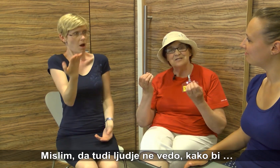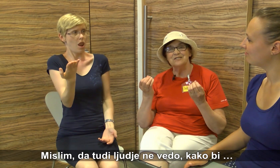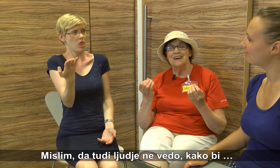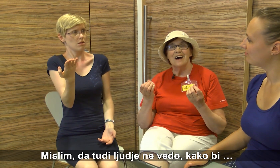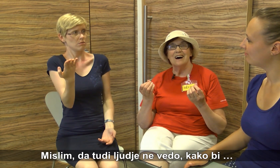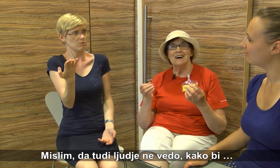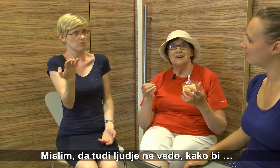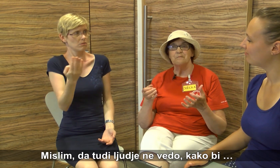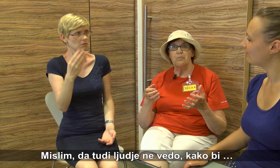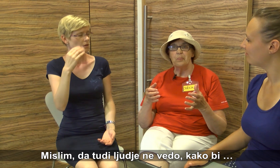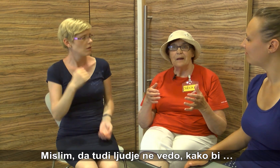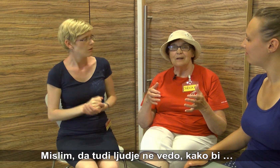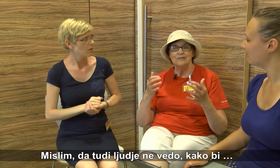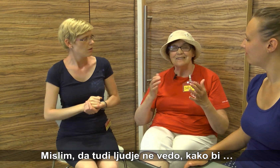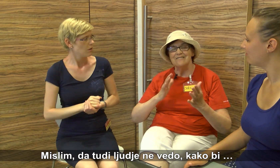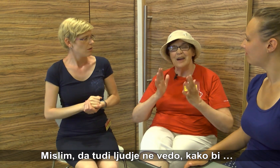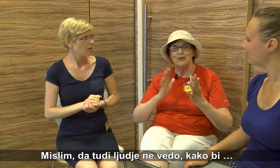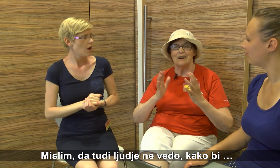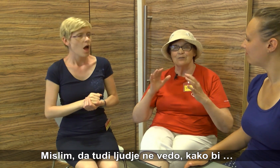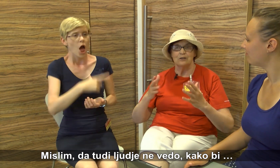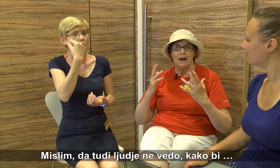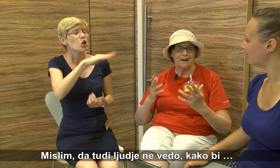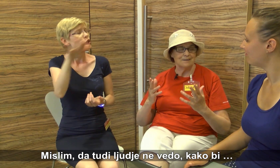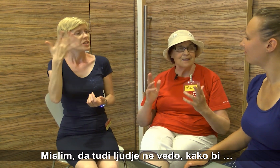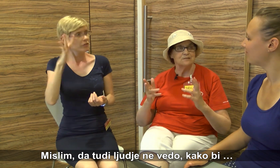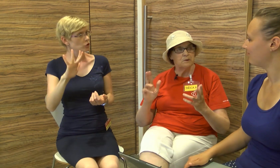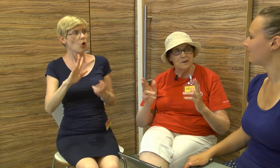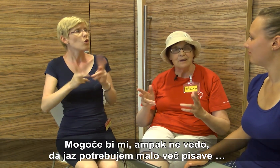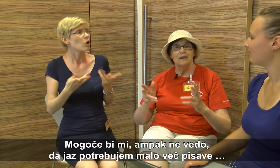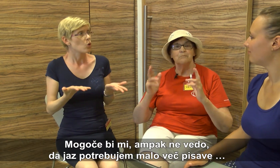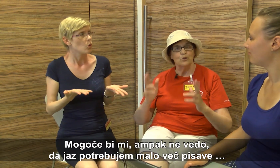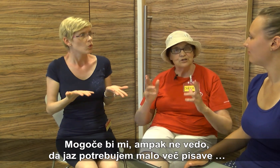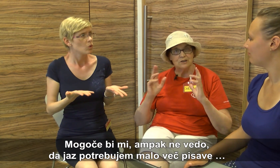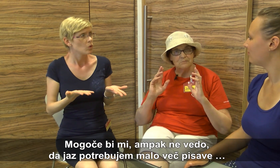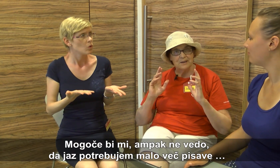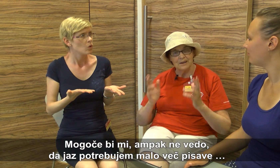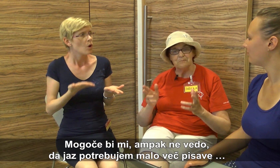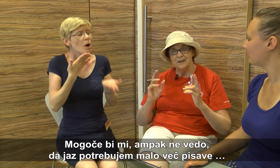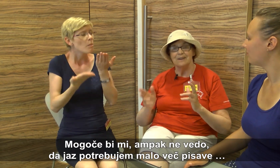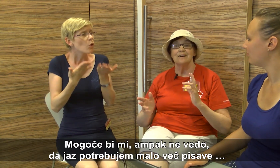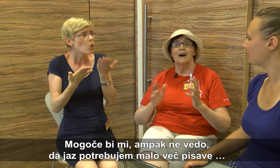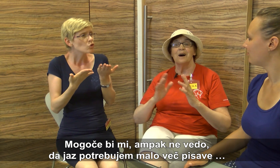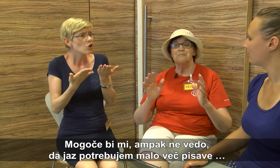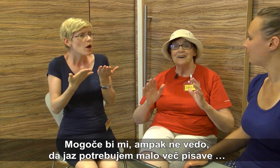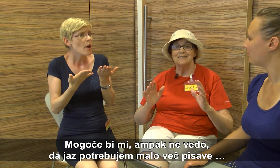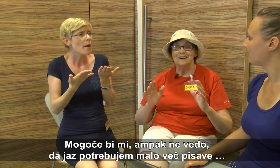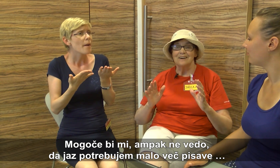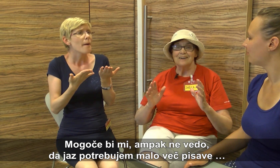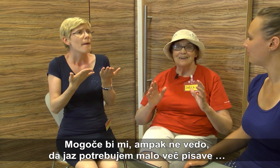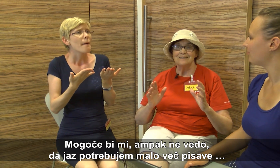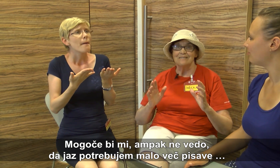Мислам да тут люди не веју как, не себе ми, могуче би ми,